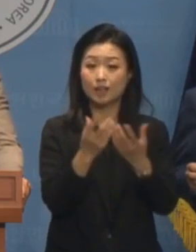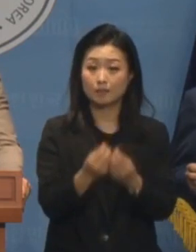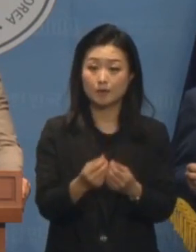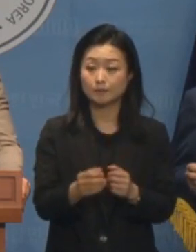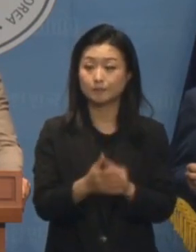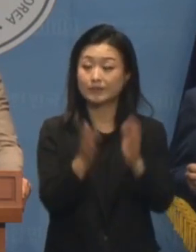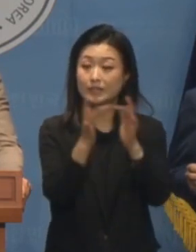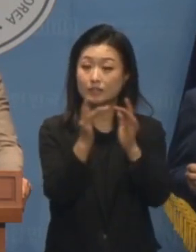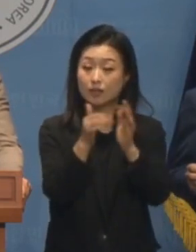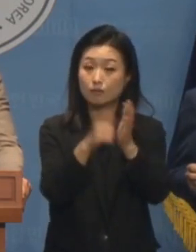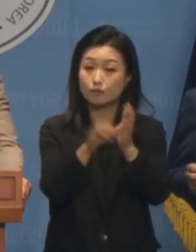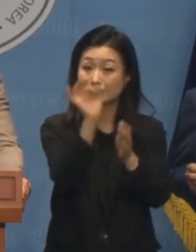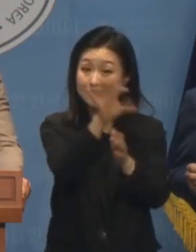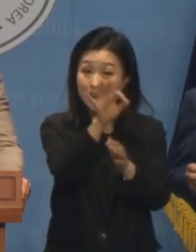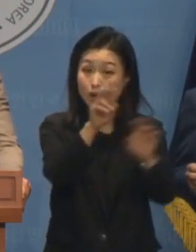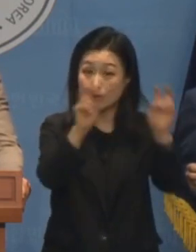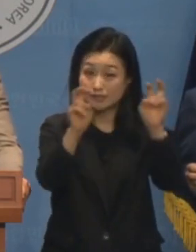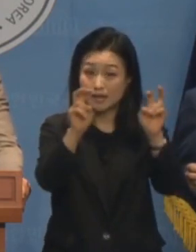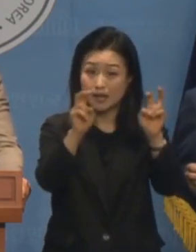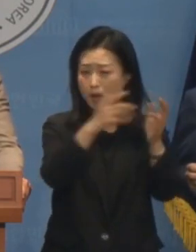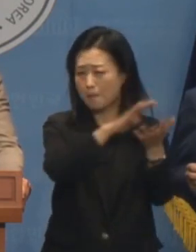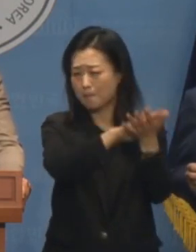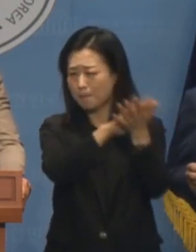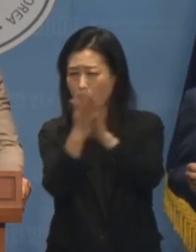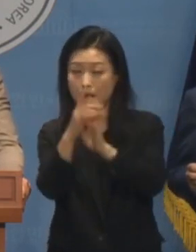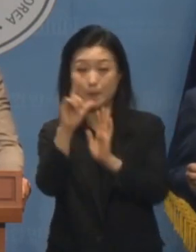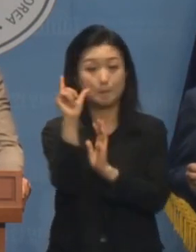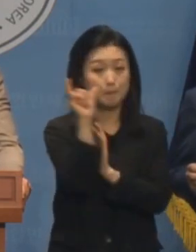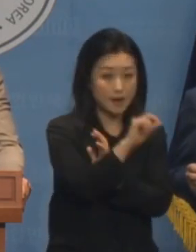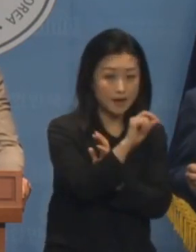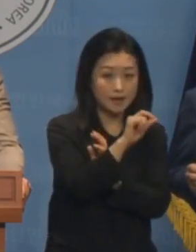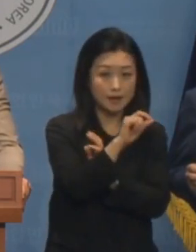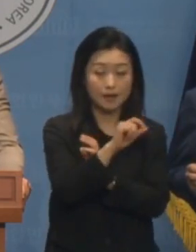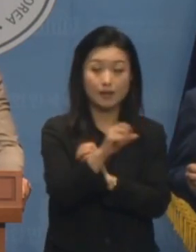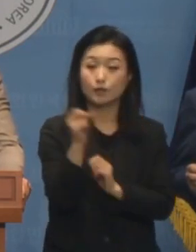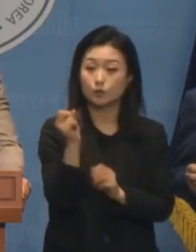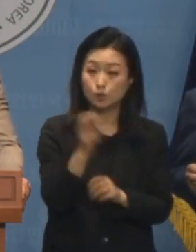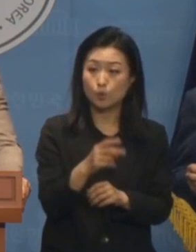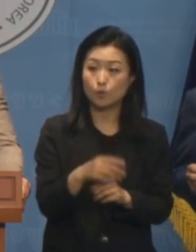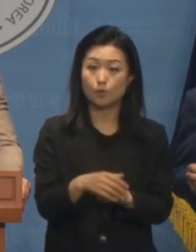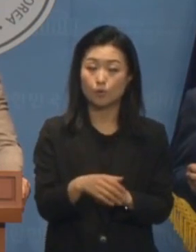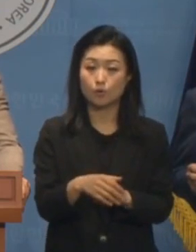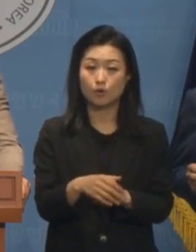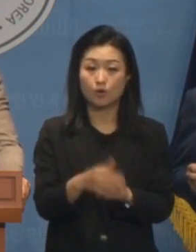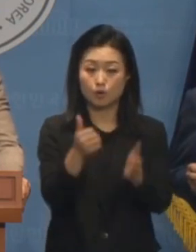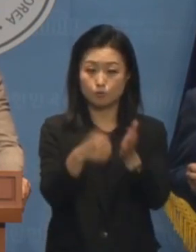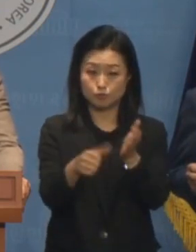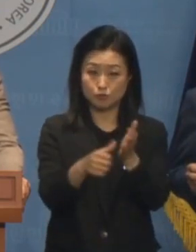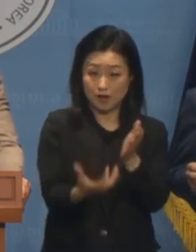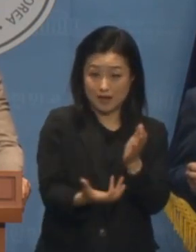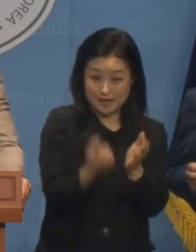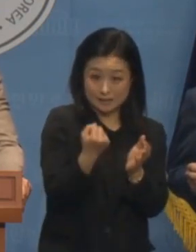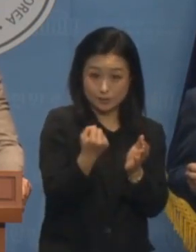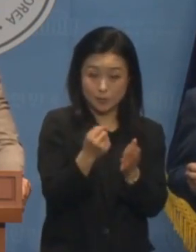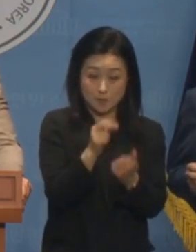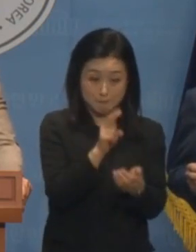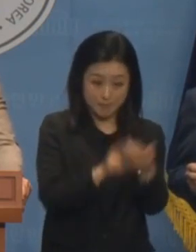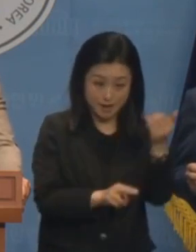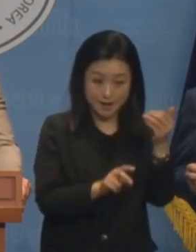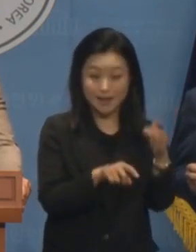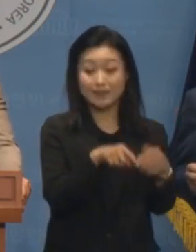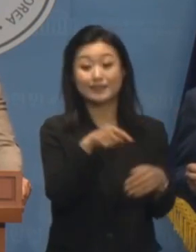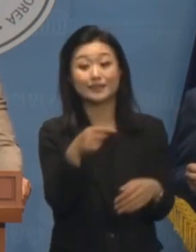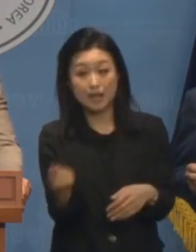플랫폼의 특징들은 굉장히 빠르게 변화하고 특히 한 시장에서 확보한 시장 지배력을 가지고 바로 다른 옆에